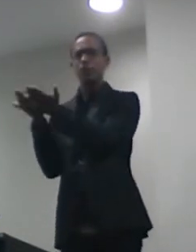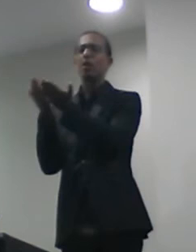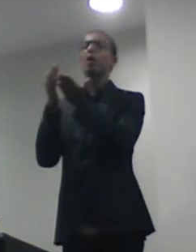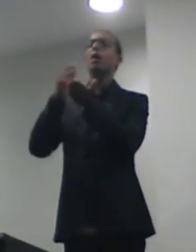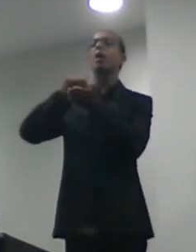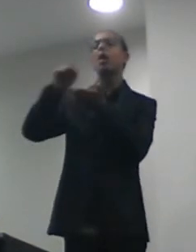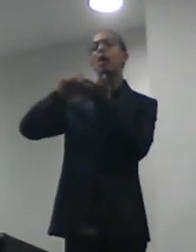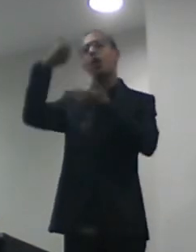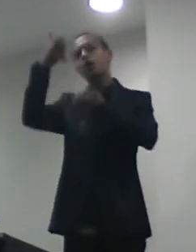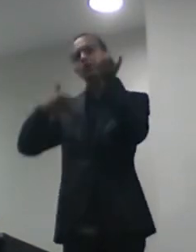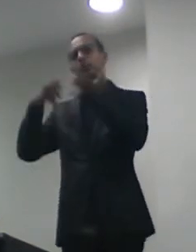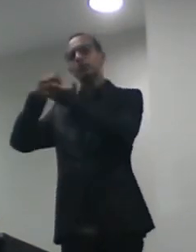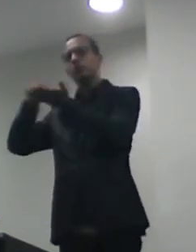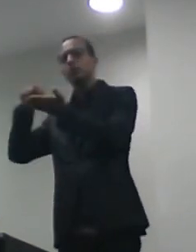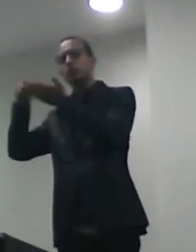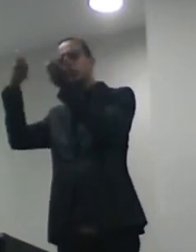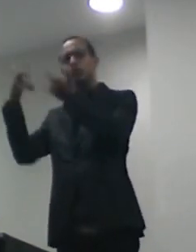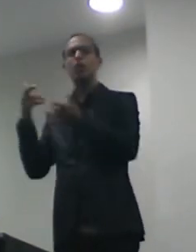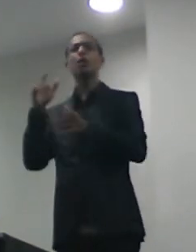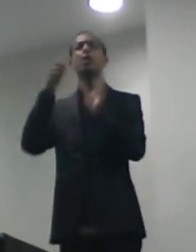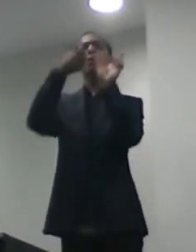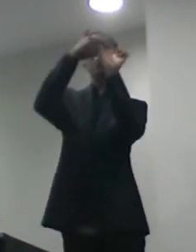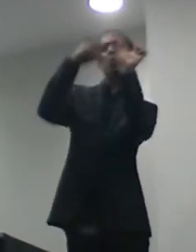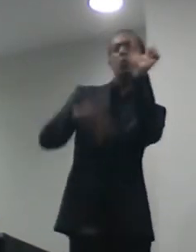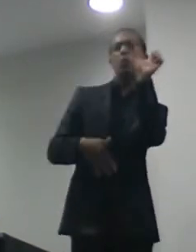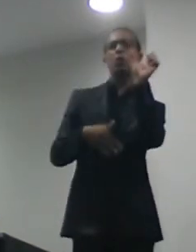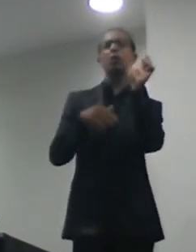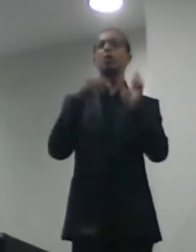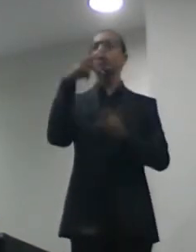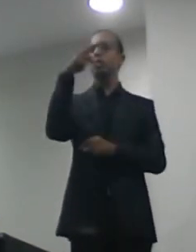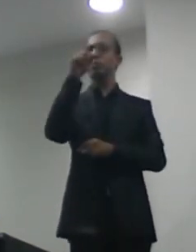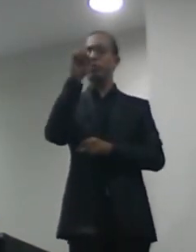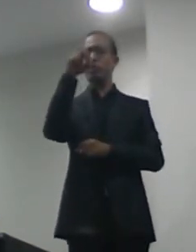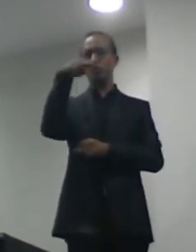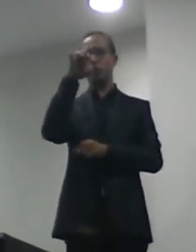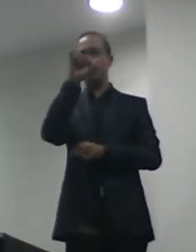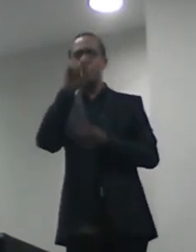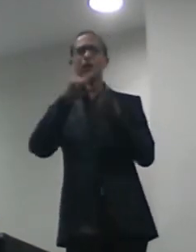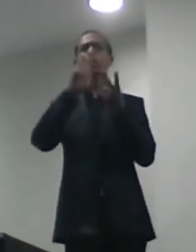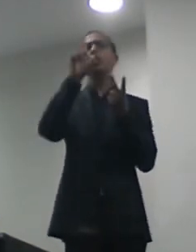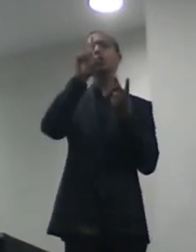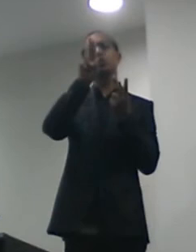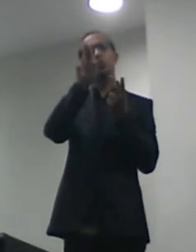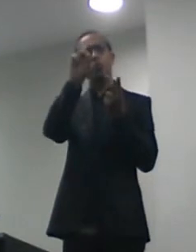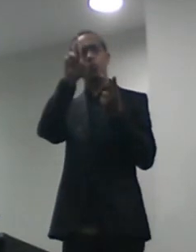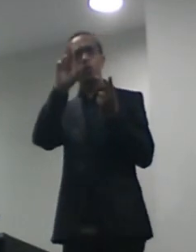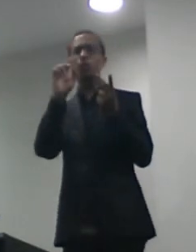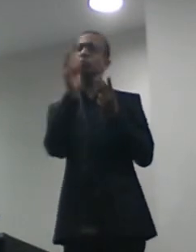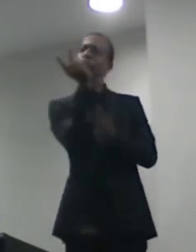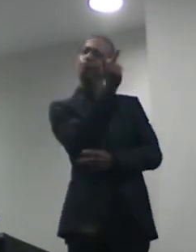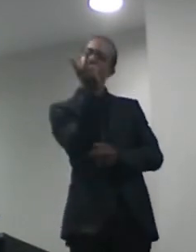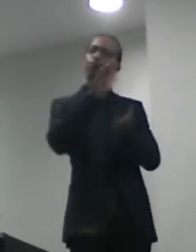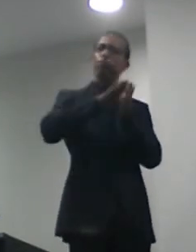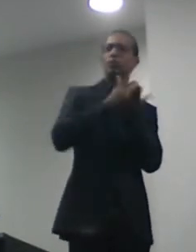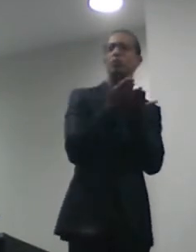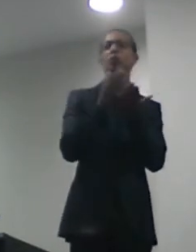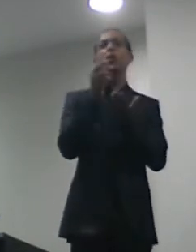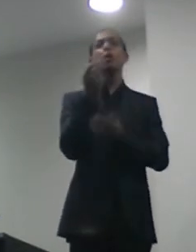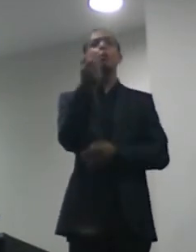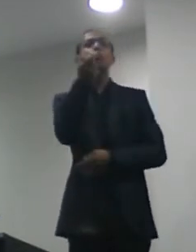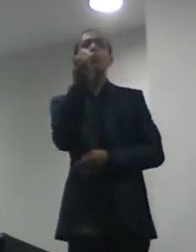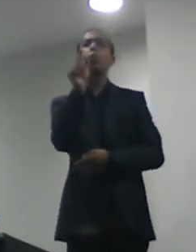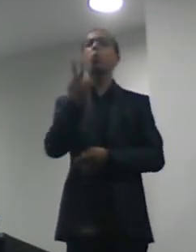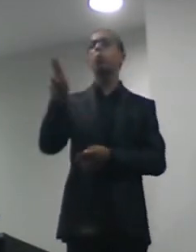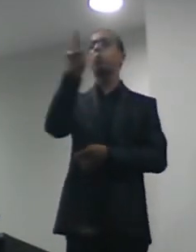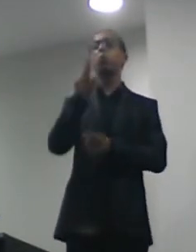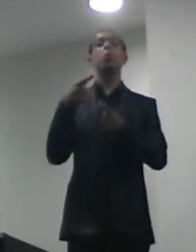sobre essa classificação, na verdade, esse conceito, que foi Posner e Dworkin. São 2 obras que pouco se utiliza no nosso ambiente